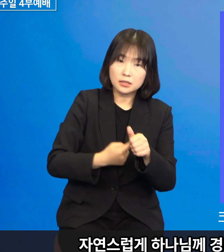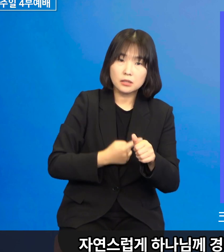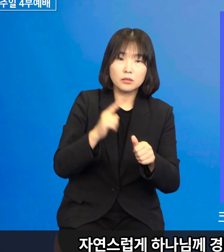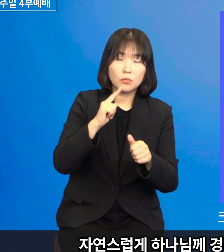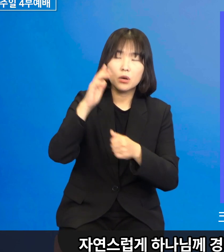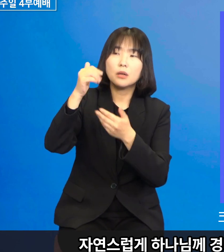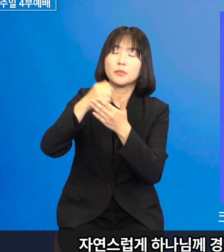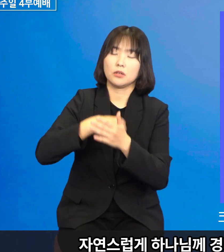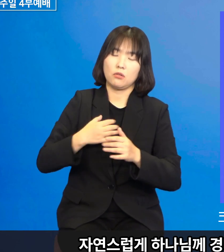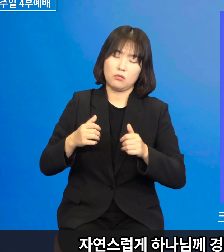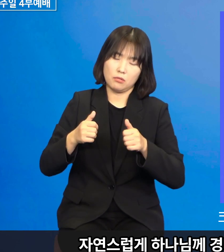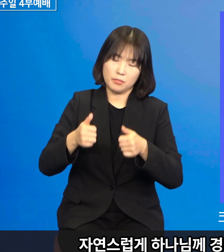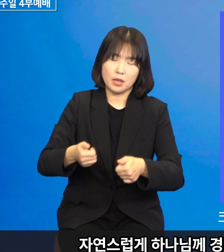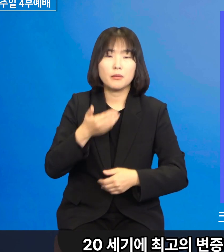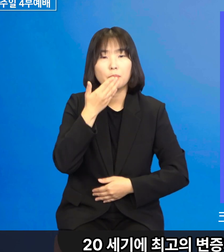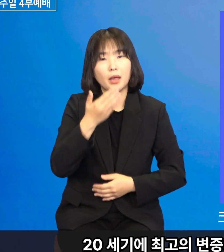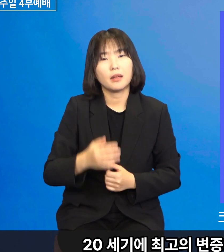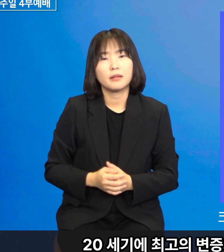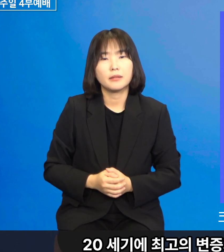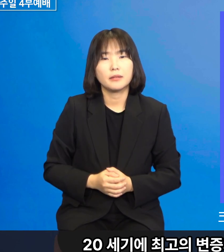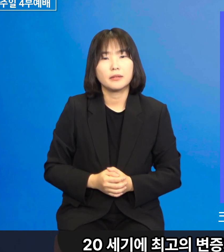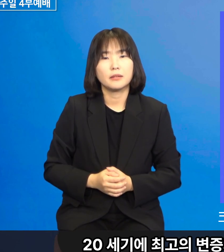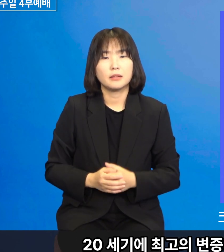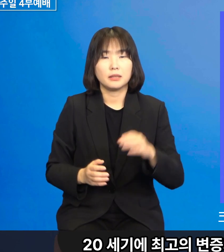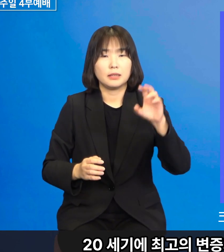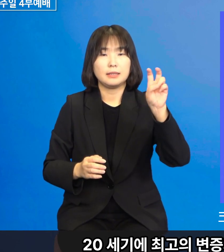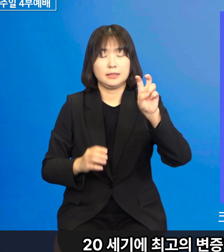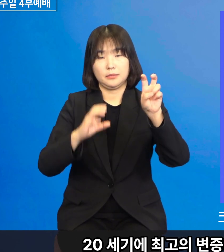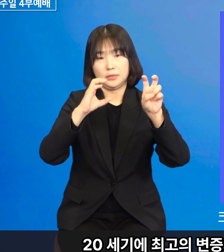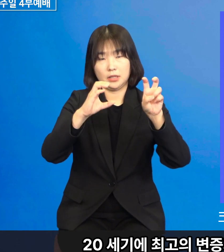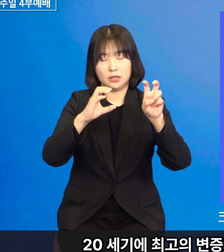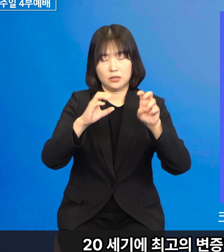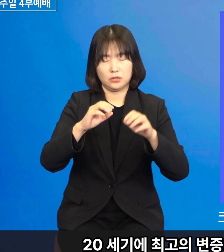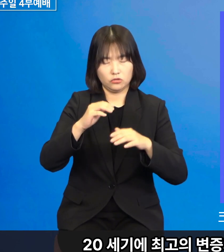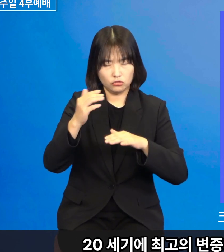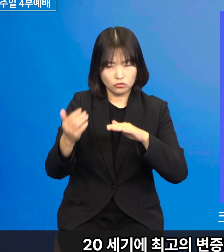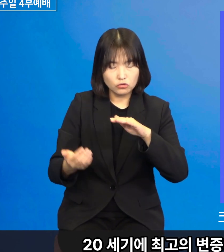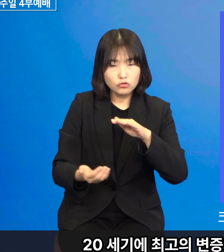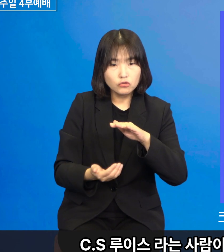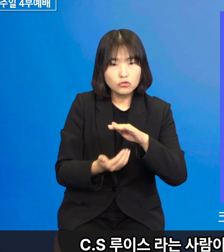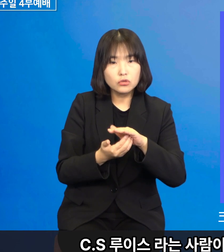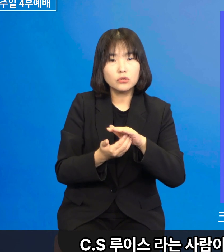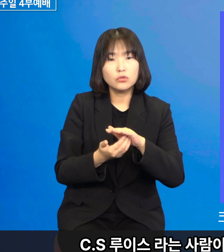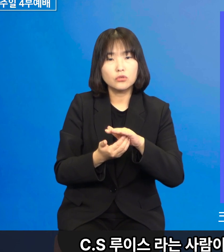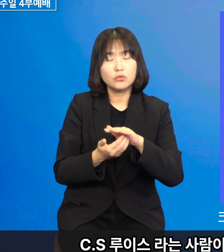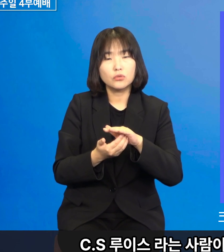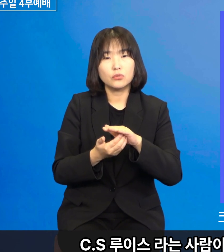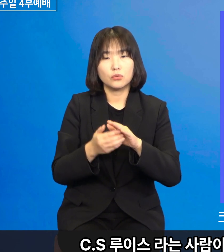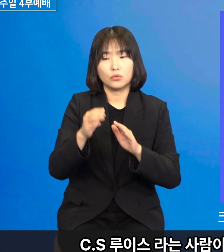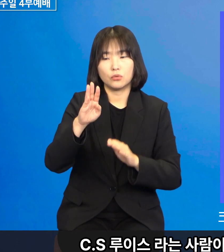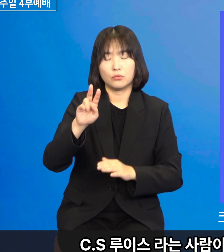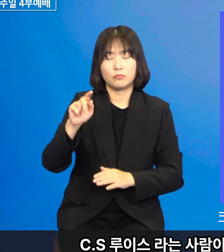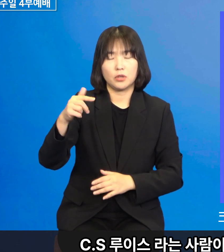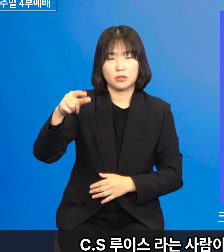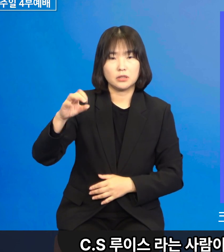하나님께 경배하지 않을 수가 없습니다. 20세기의 최고의 변증가로 불리는 사람이 있는데, C.S. 루이스라는